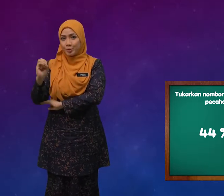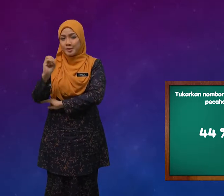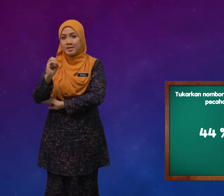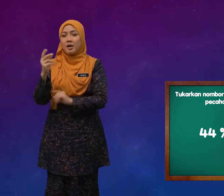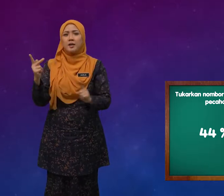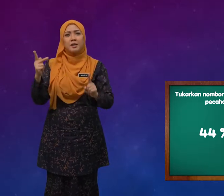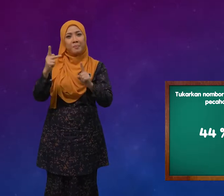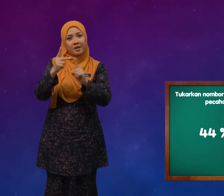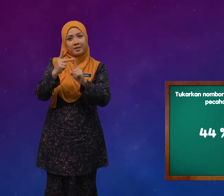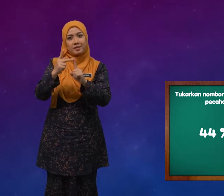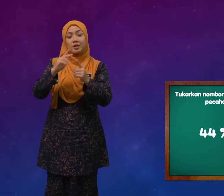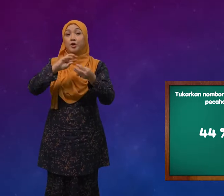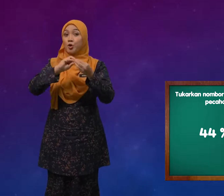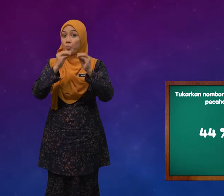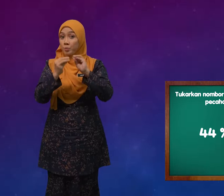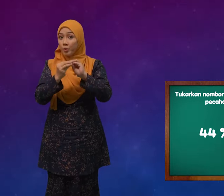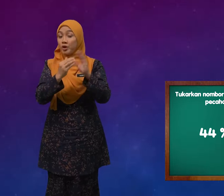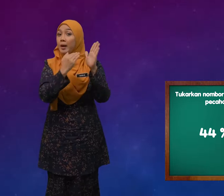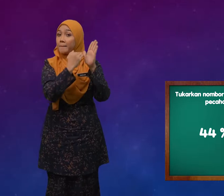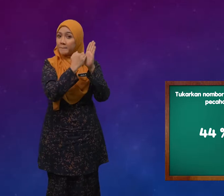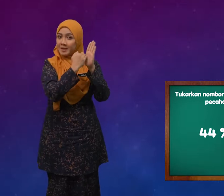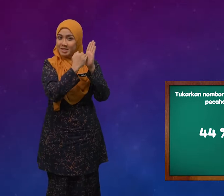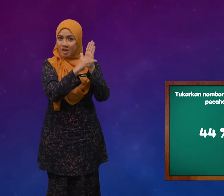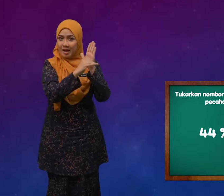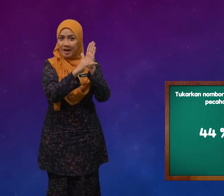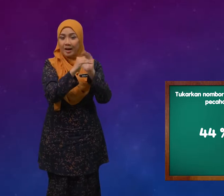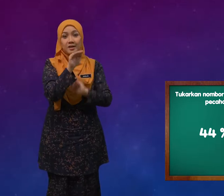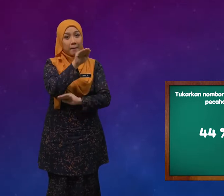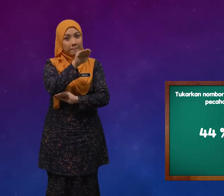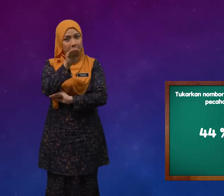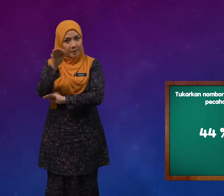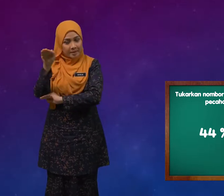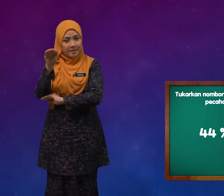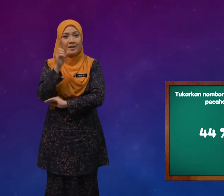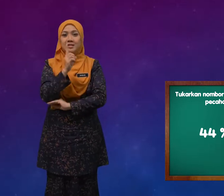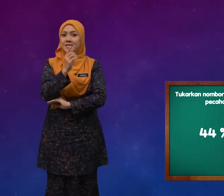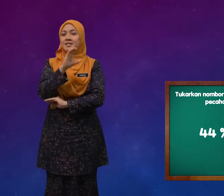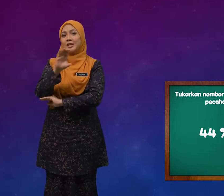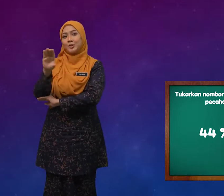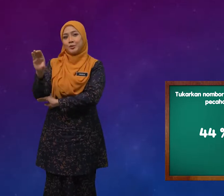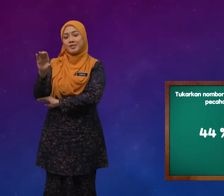44% kepada nombor pecahan per 100?